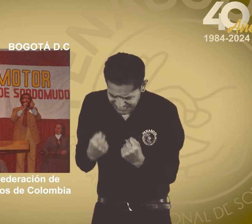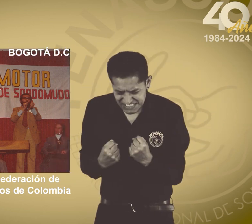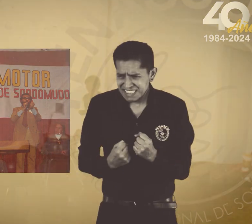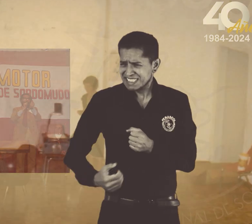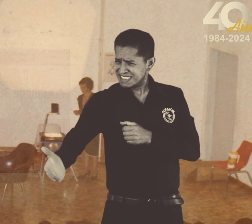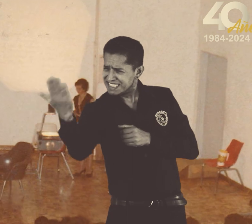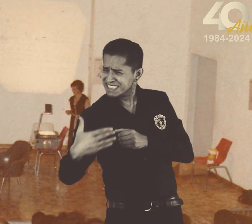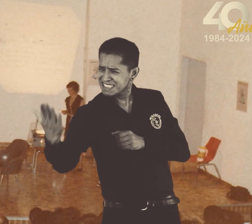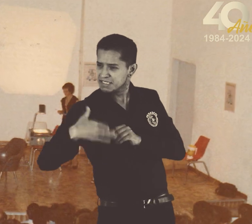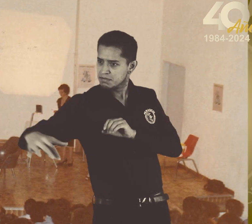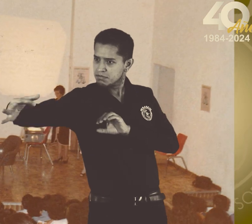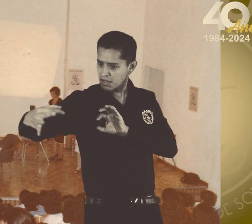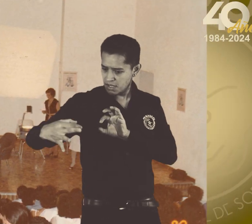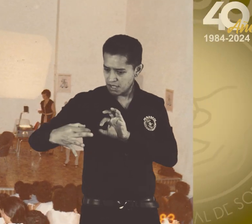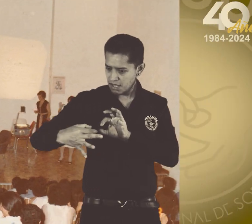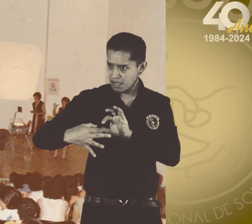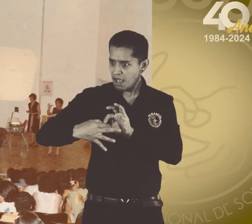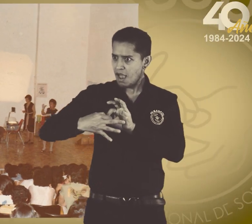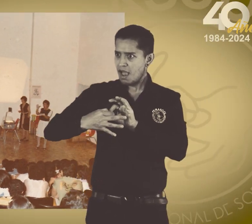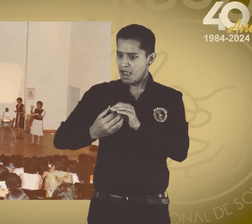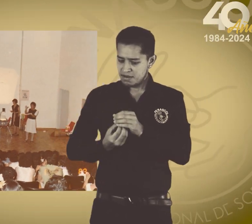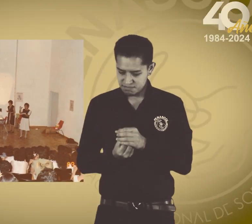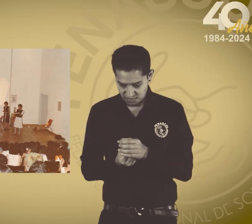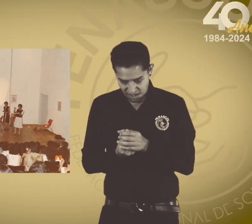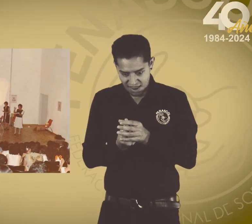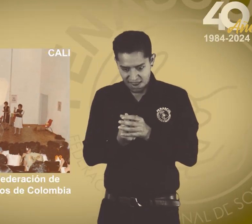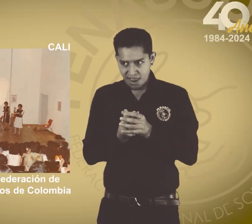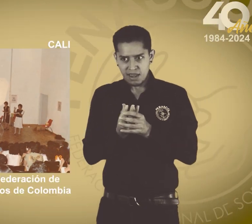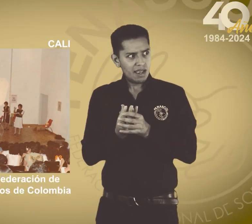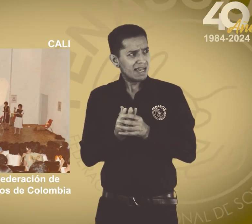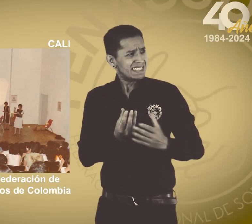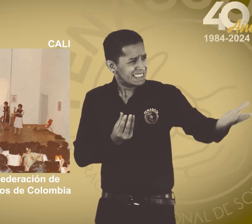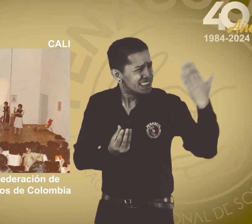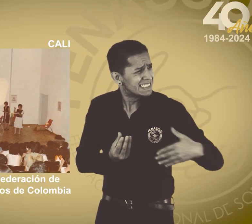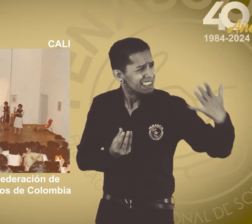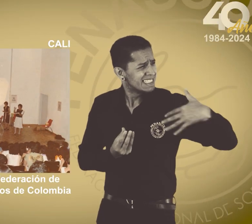adelante, de nuevo, unidos. Y ustedes también.